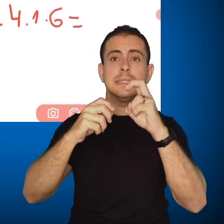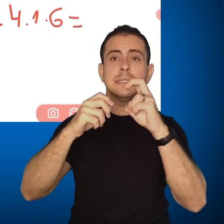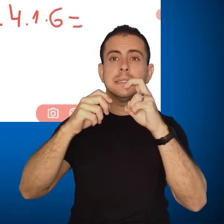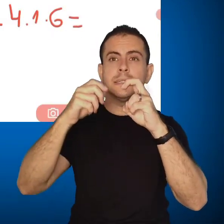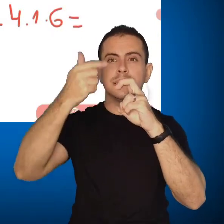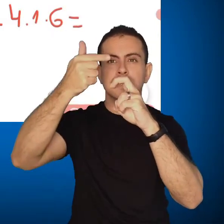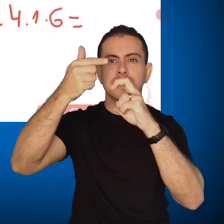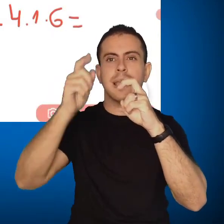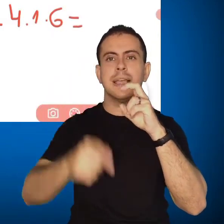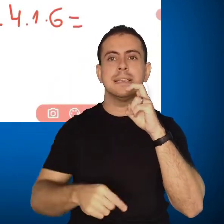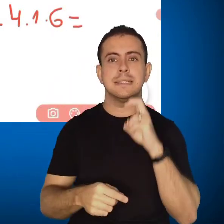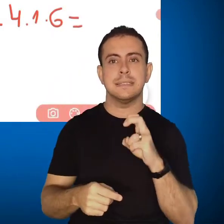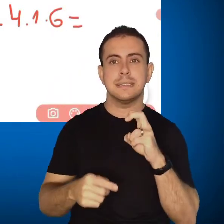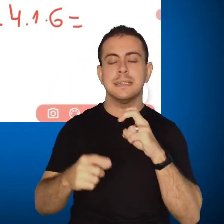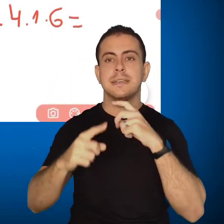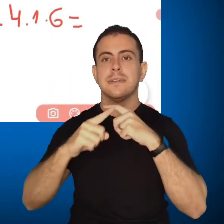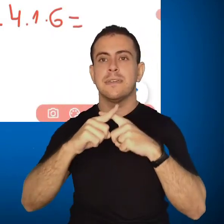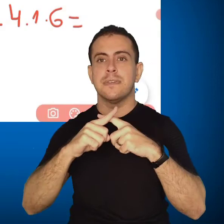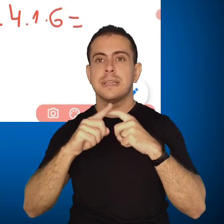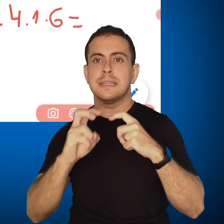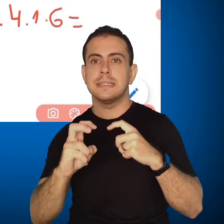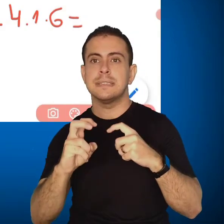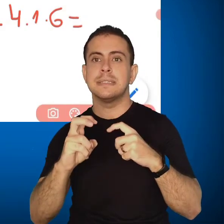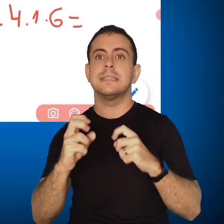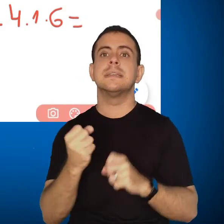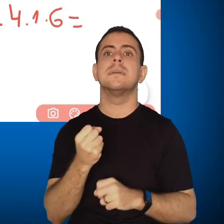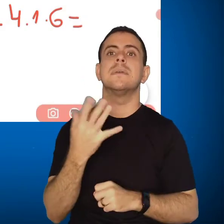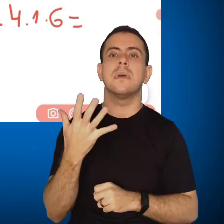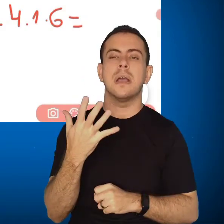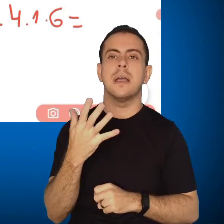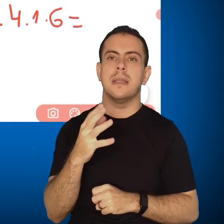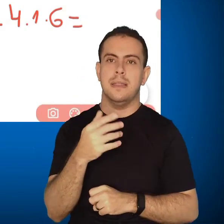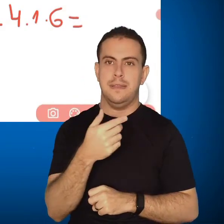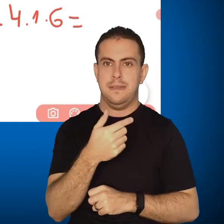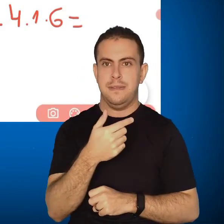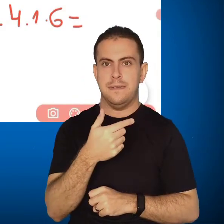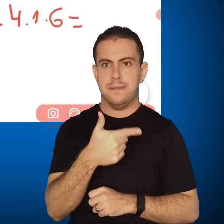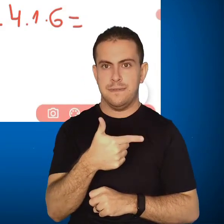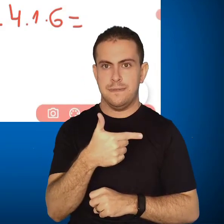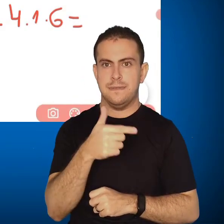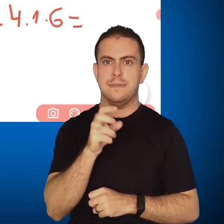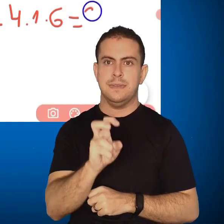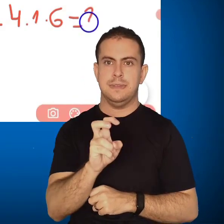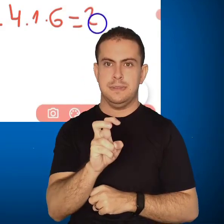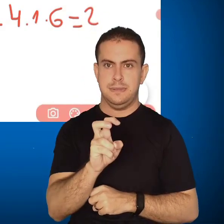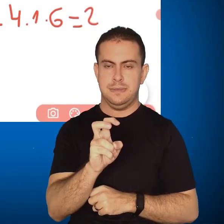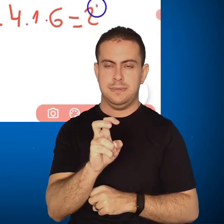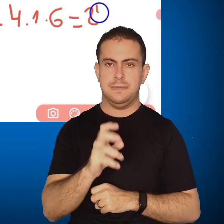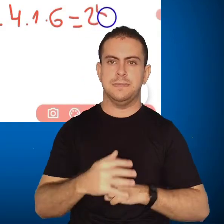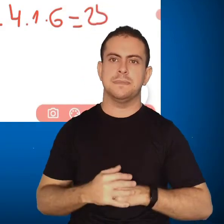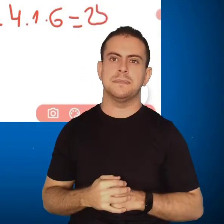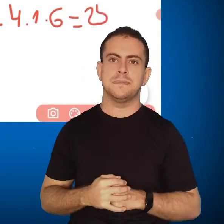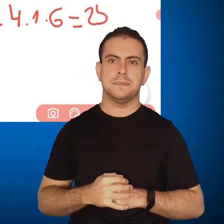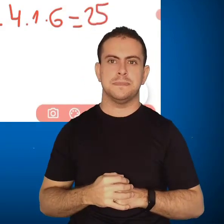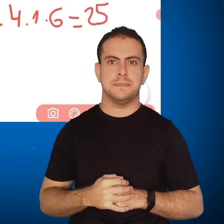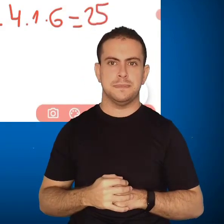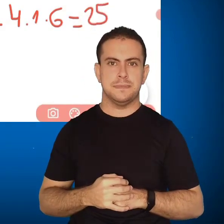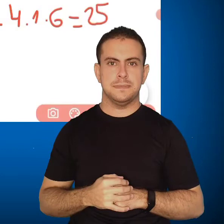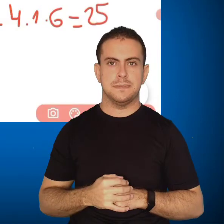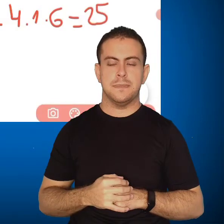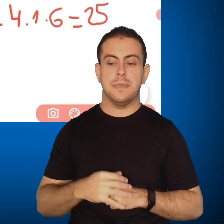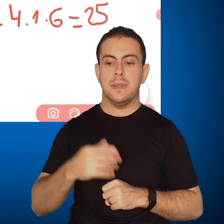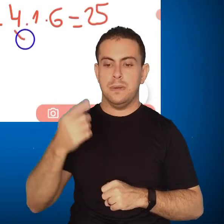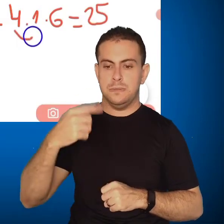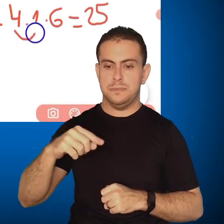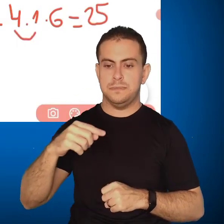quadrado aqui é menos 5 vezes menos 5. Menos vezes menos dá mais, então isso aí 5 vezes 5 dá 25. E